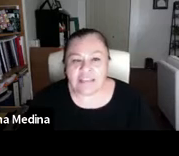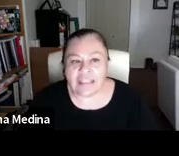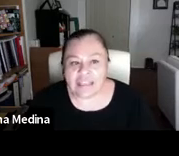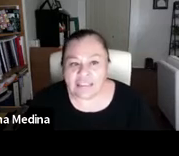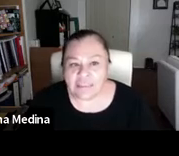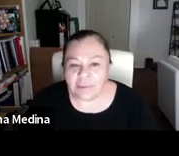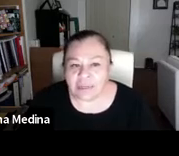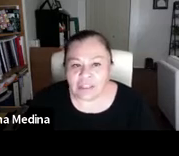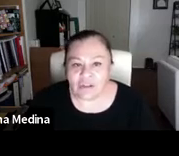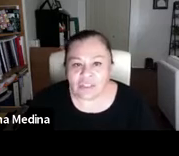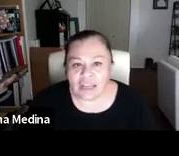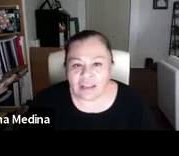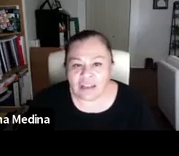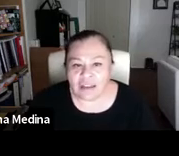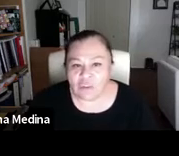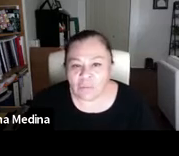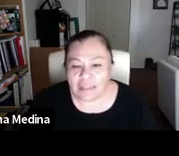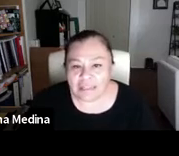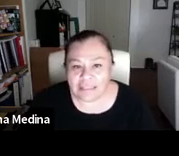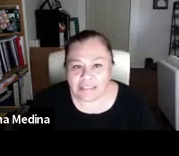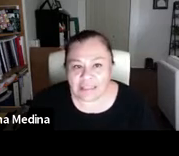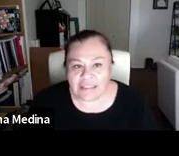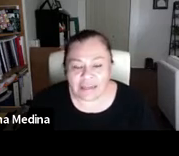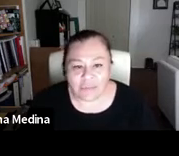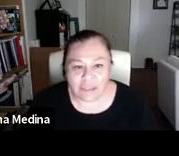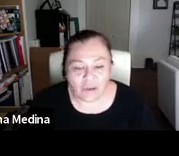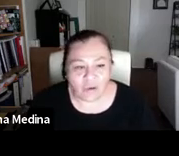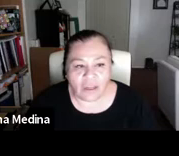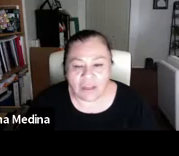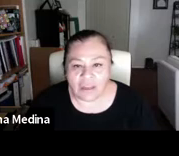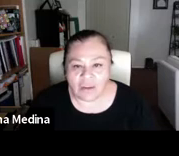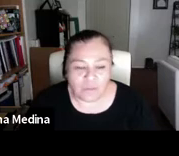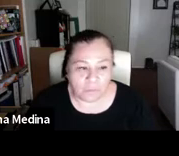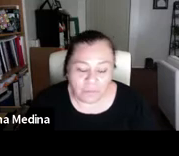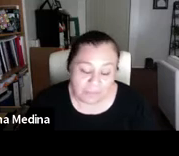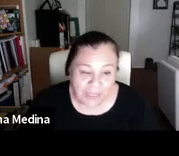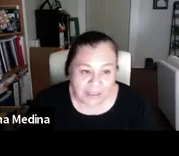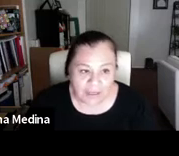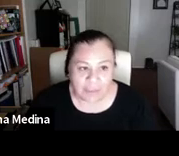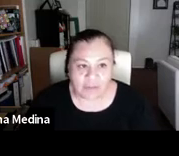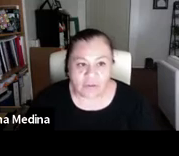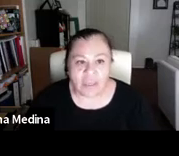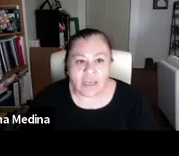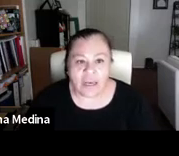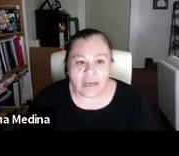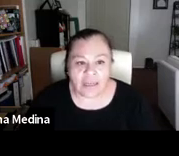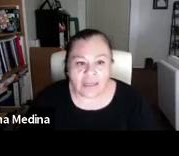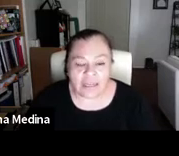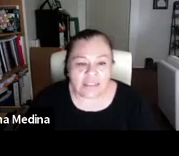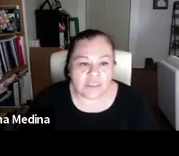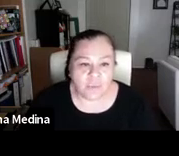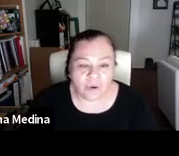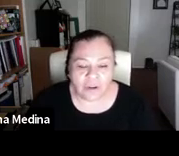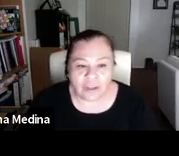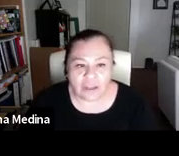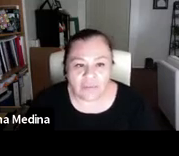Buenas tardes y bienvenidos a los martes de entrenamiento, a los mini entrenamientos.